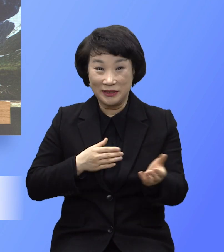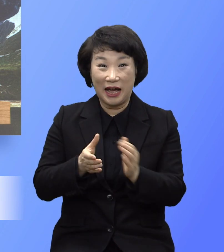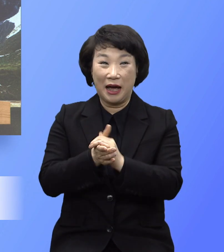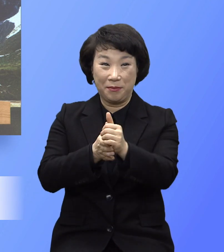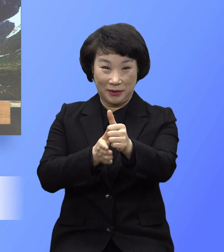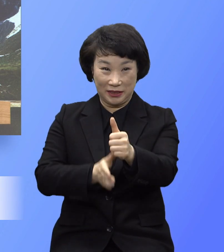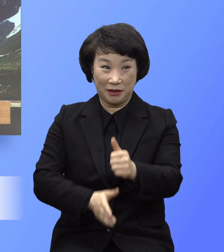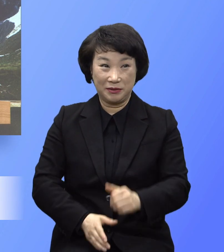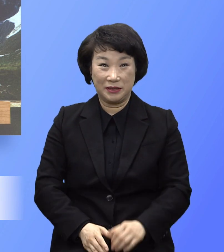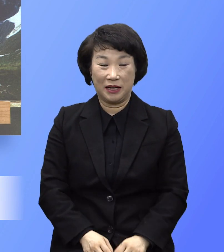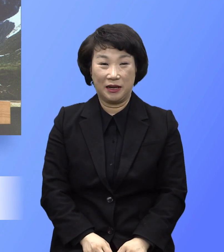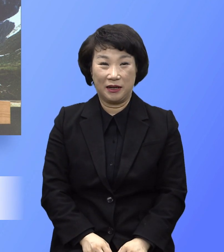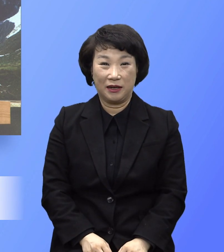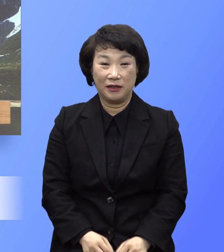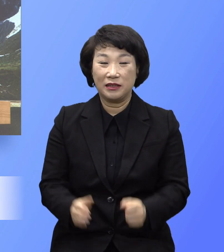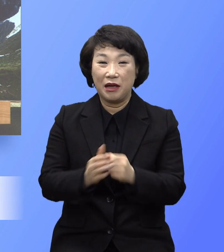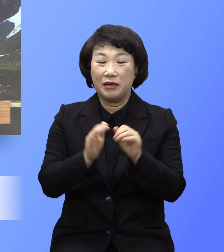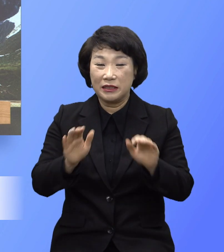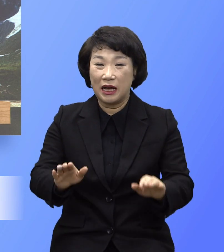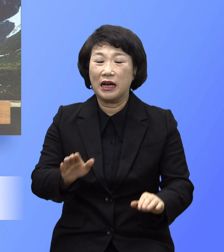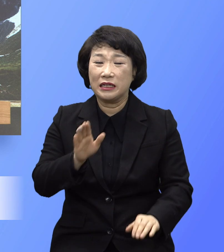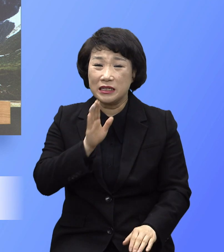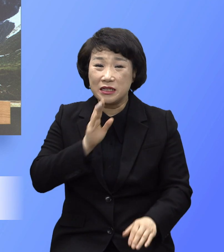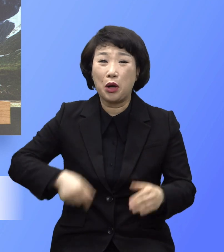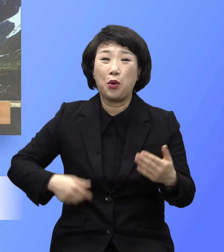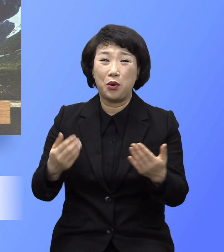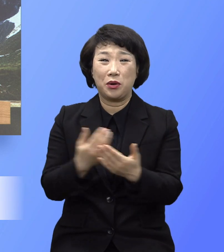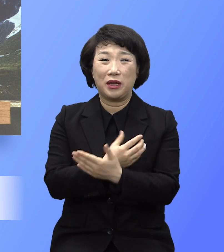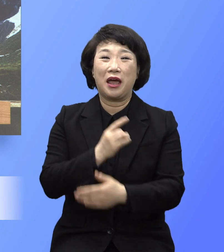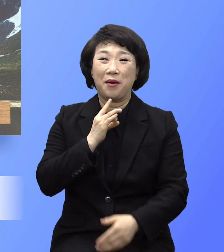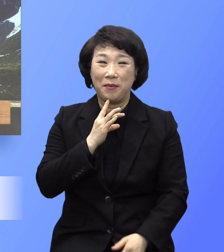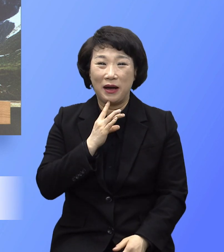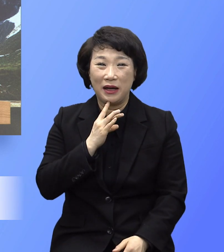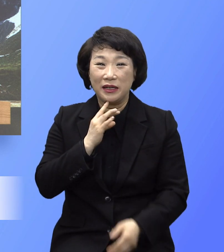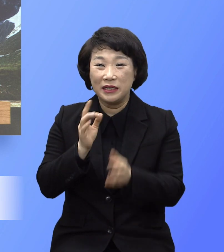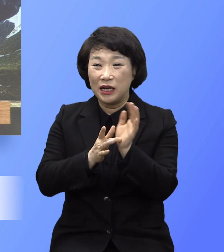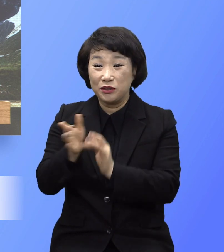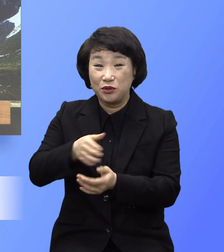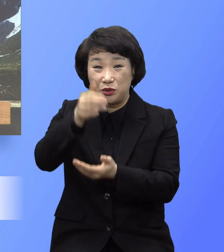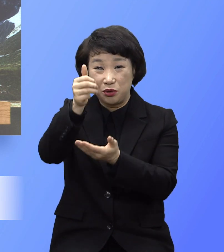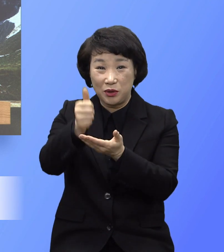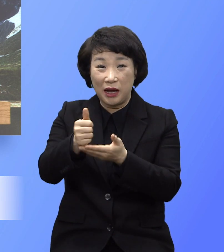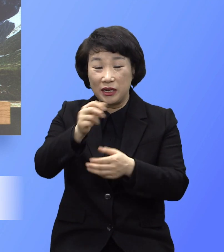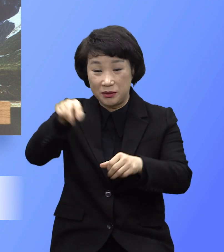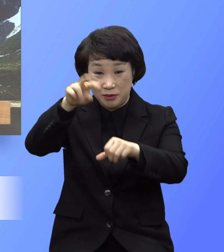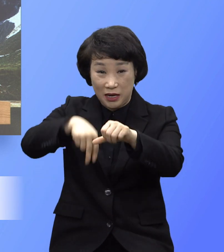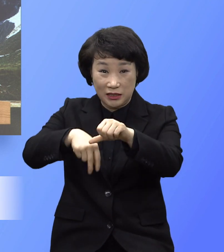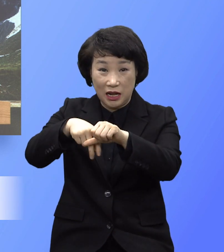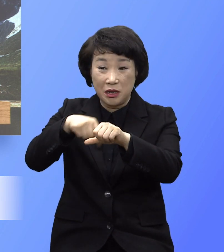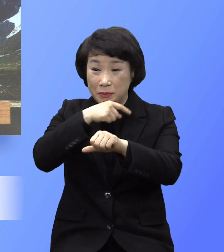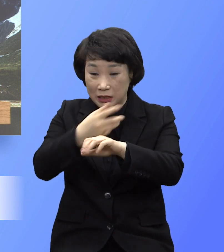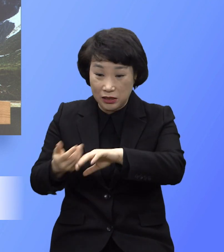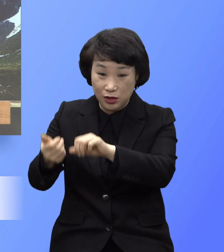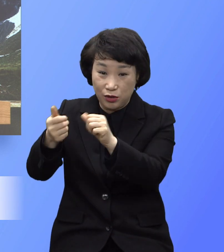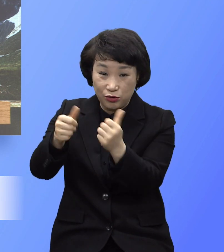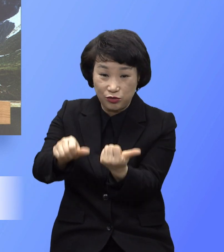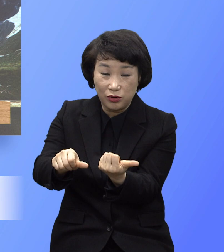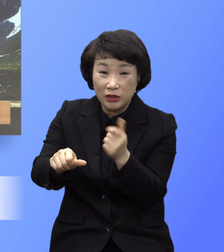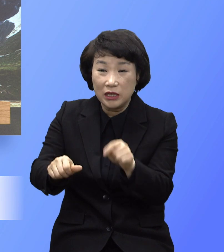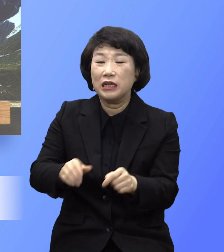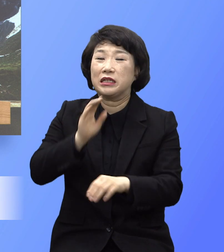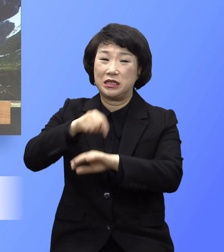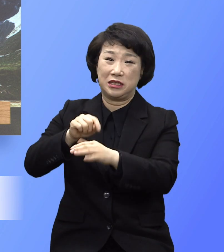합시다. 그러면 참된 회개만이 예수 그리스도께서 십자가에서 피 쏟으신